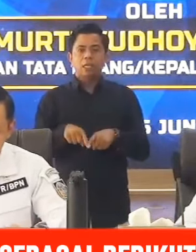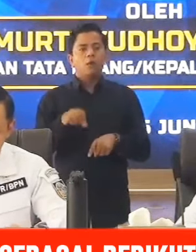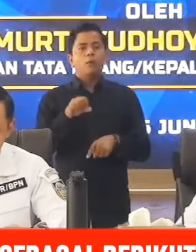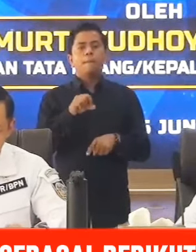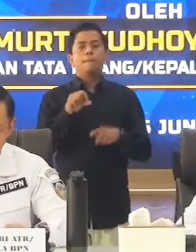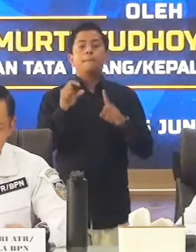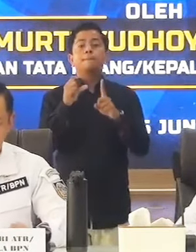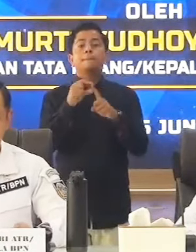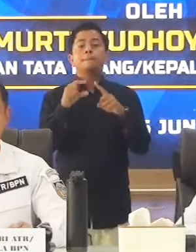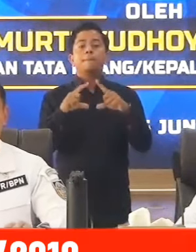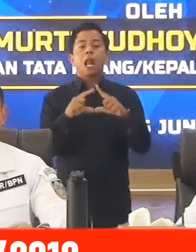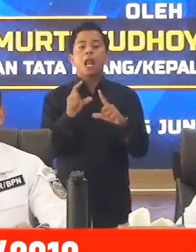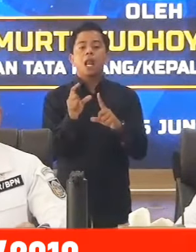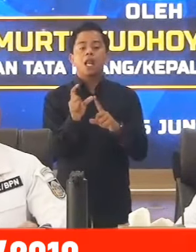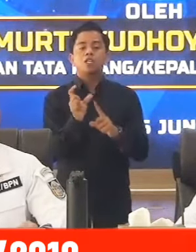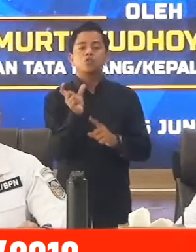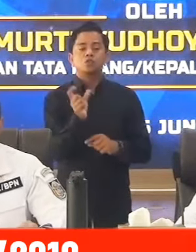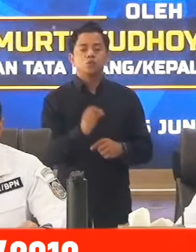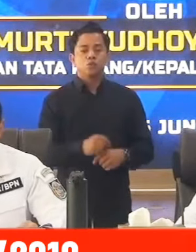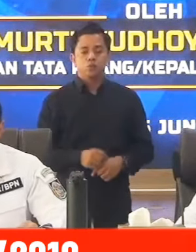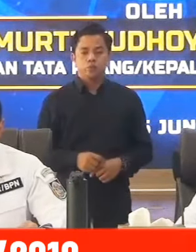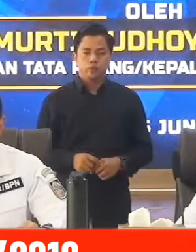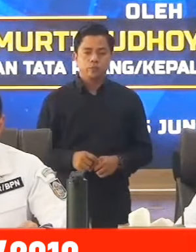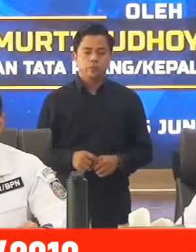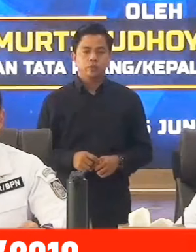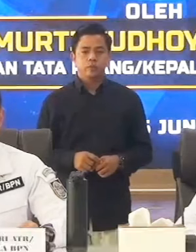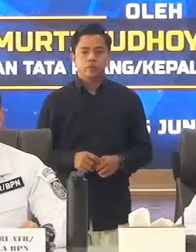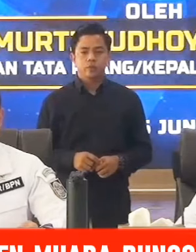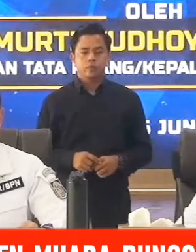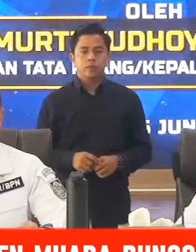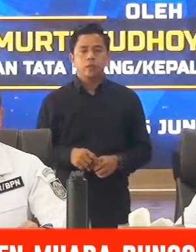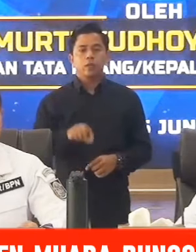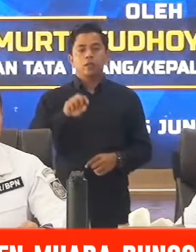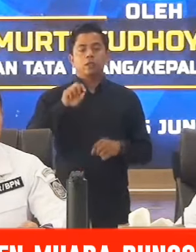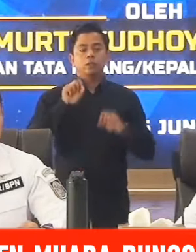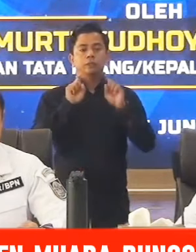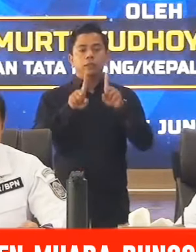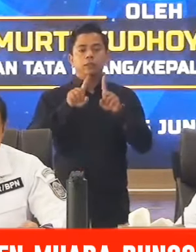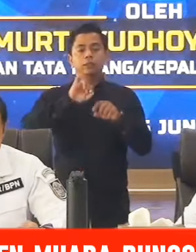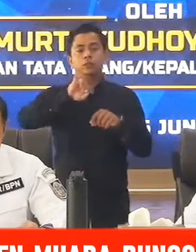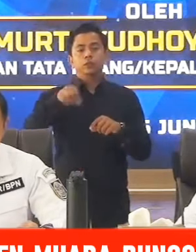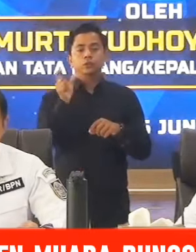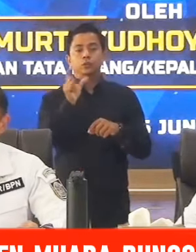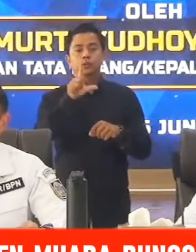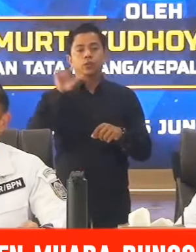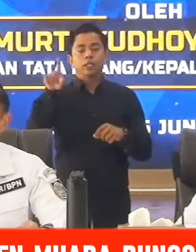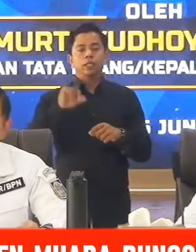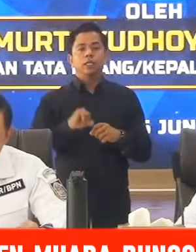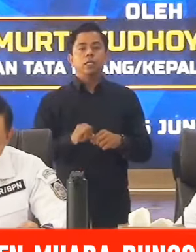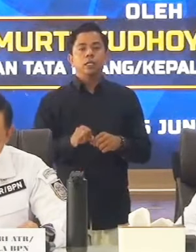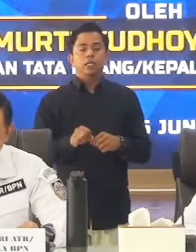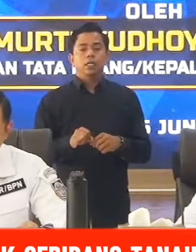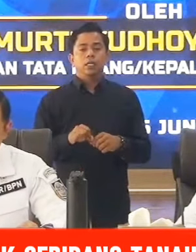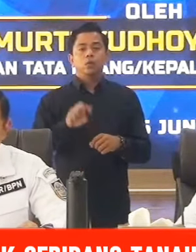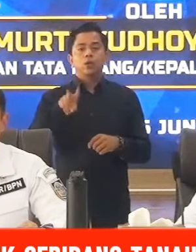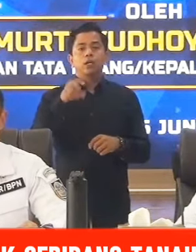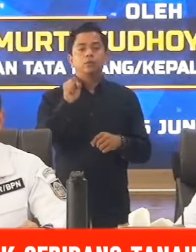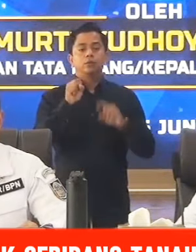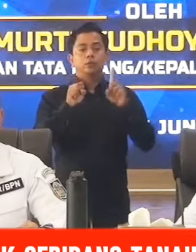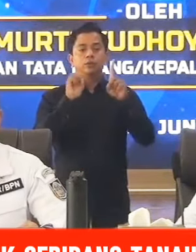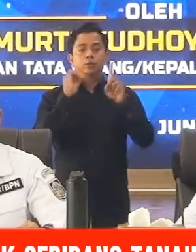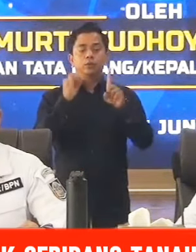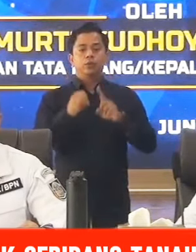singkat sebagai berikut. Pada tanggal 12 Juli 2010, Kantor Pertanahan Kabupaten Muara Bungo